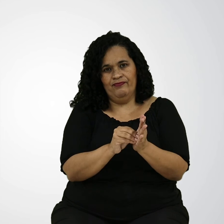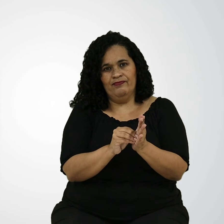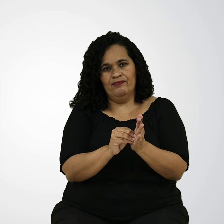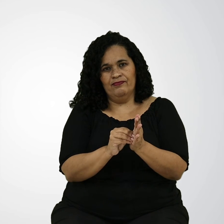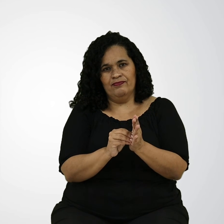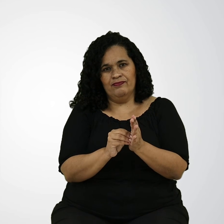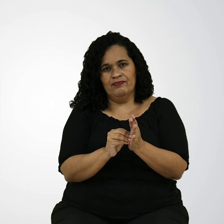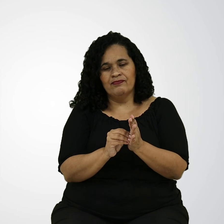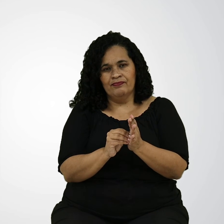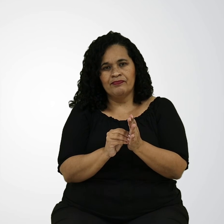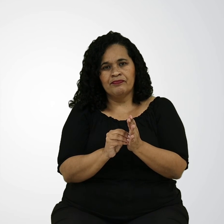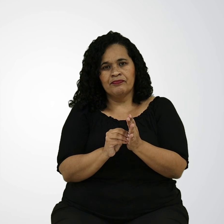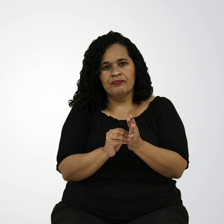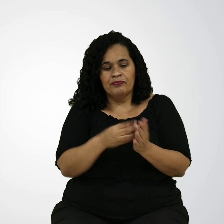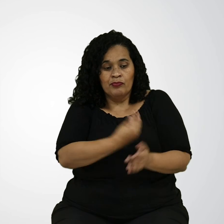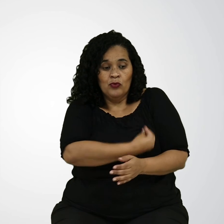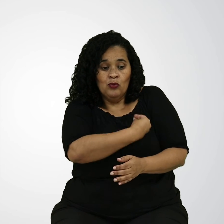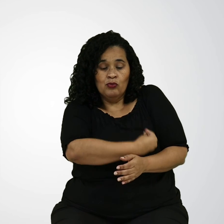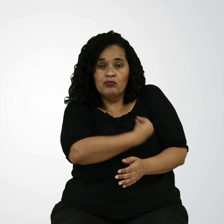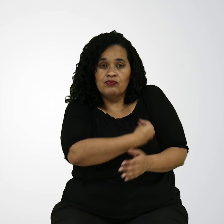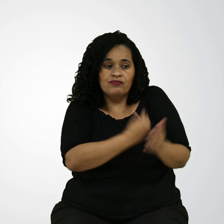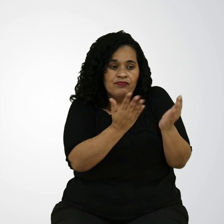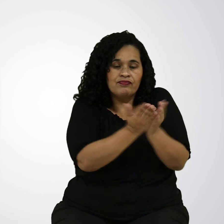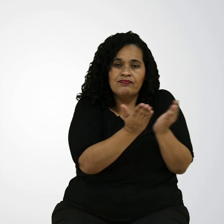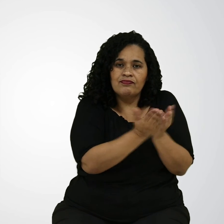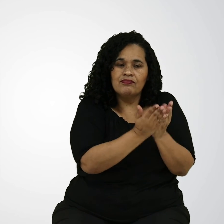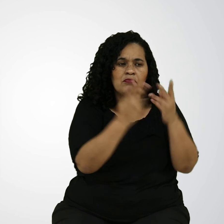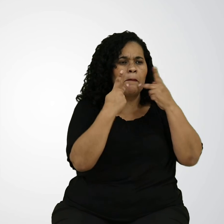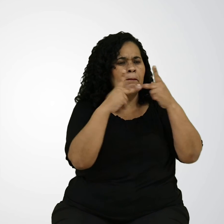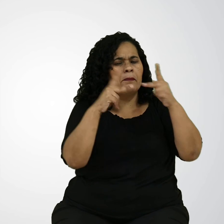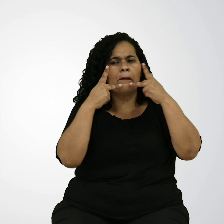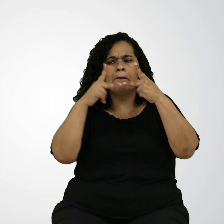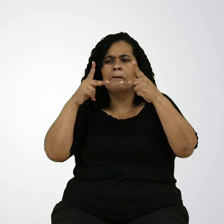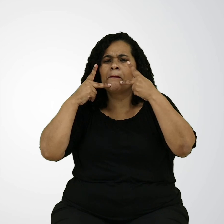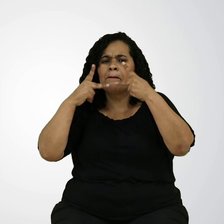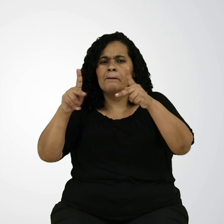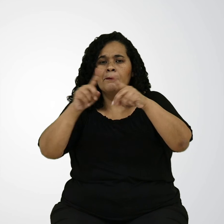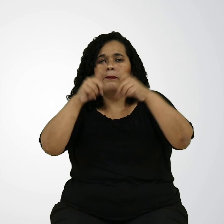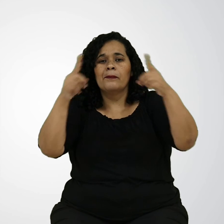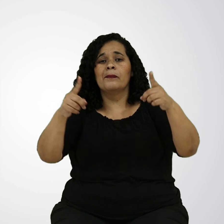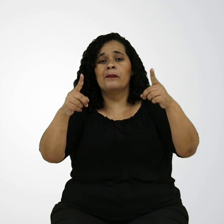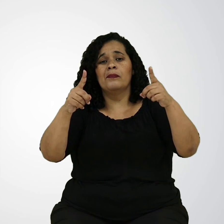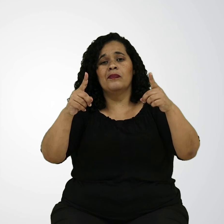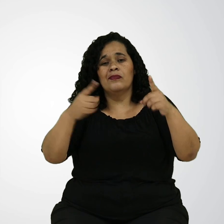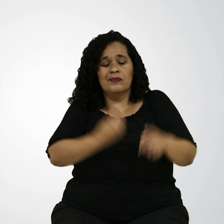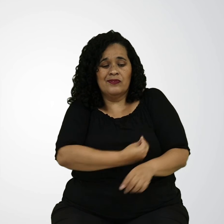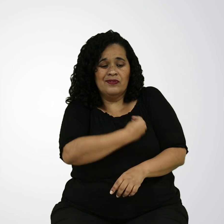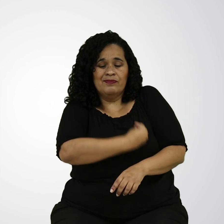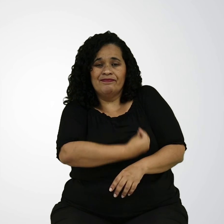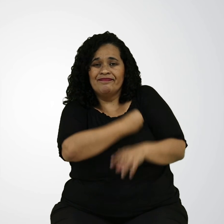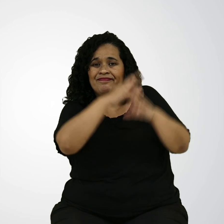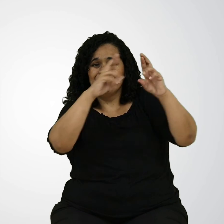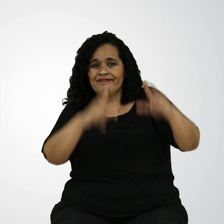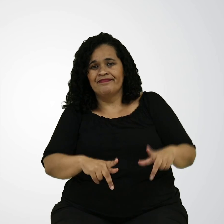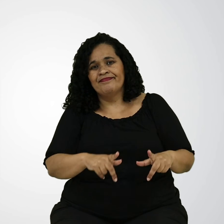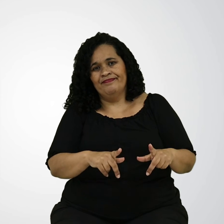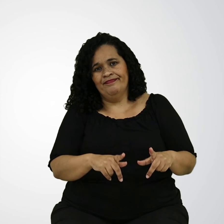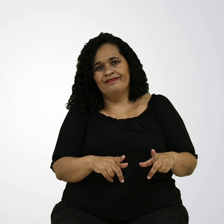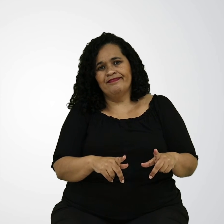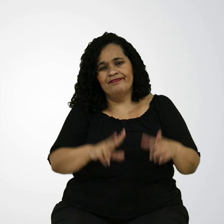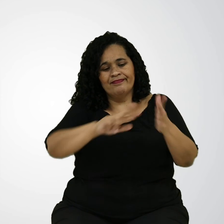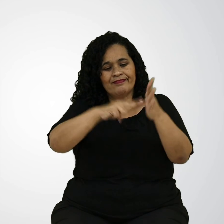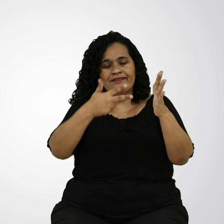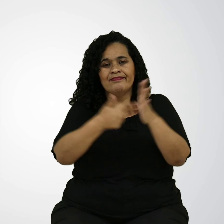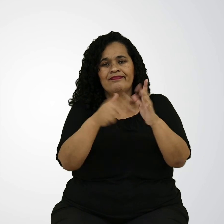dos cristãos, né? Por pregarem uma coisa e viverem outra coisa completamente diferente. Isso acaba trazendo aversão para as